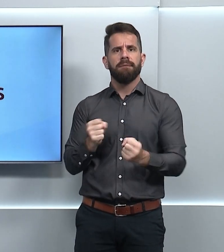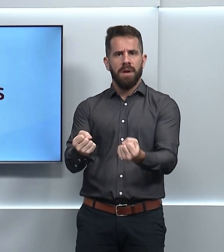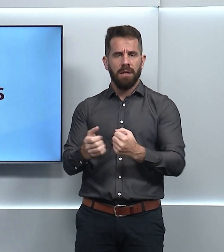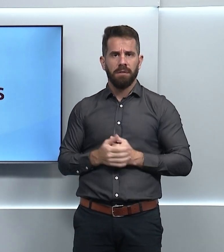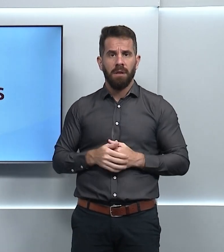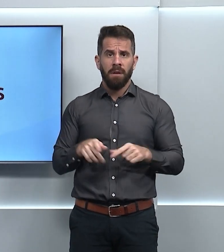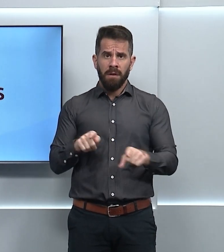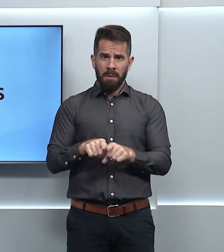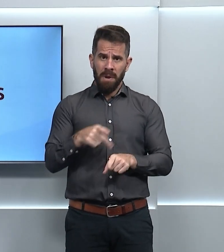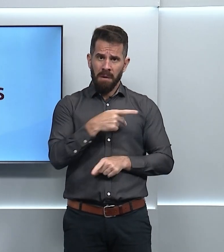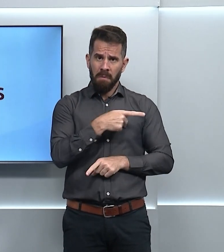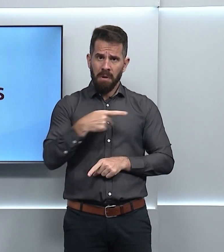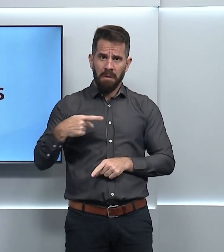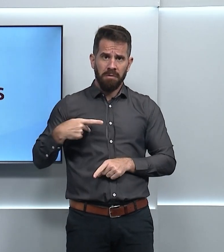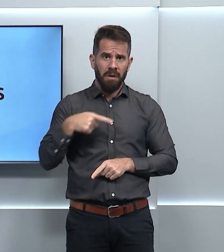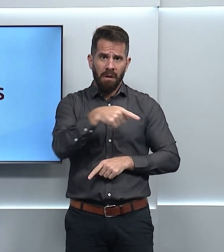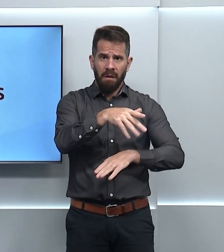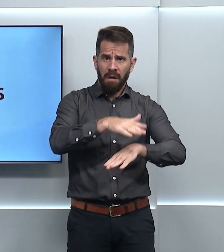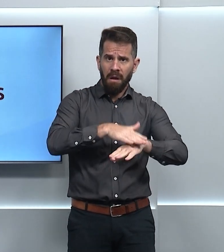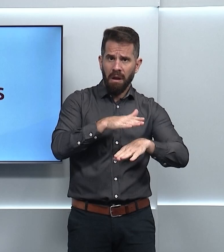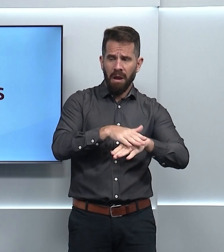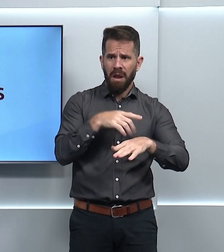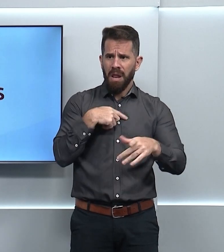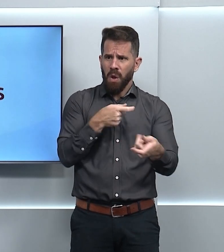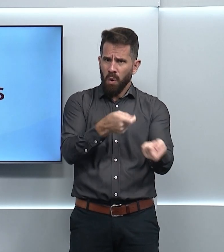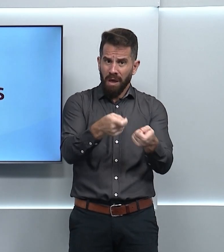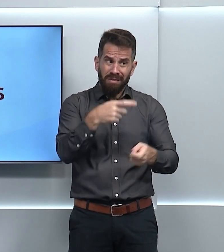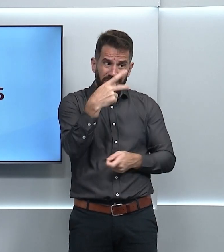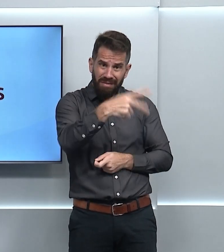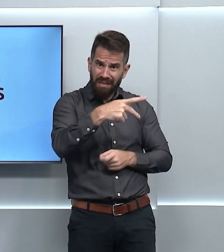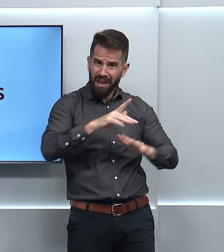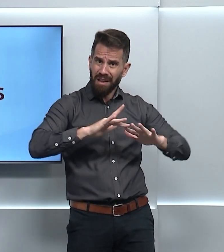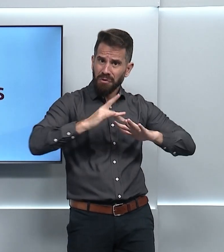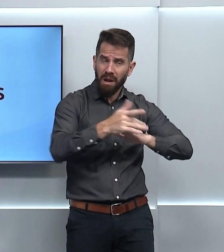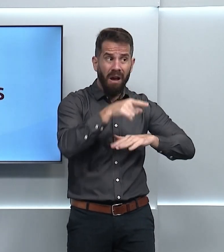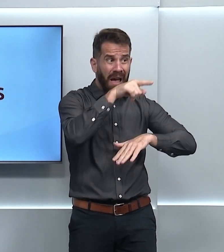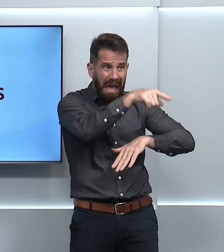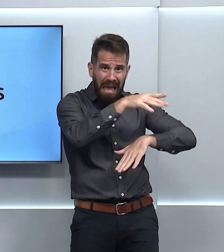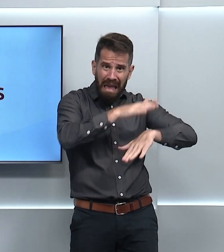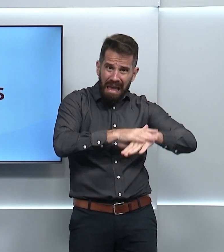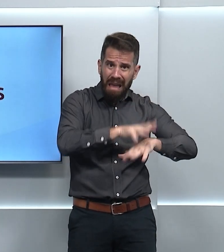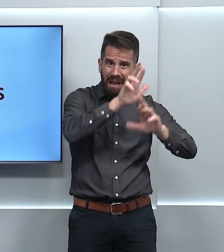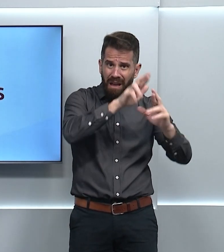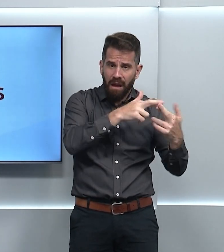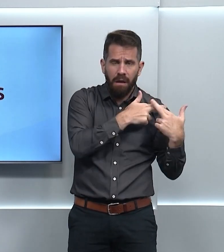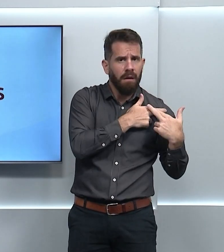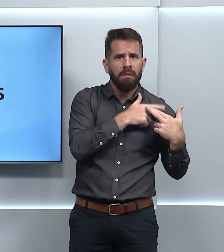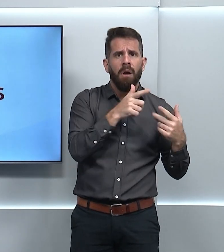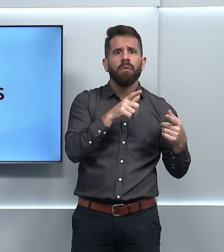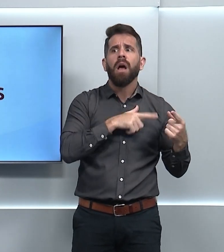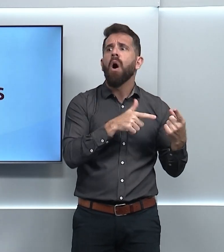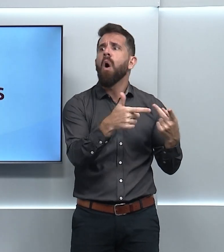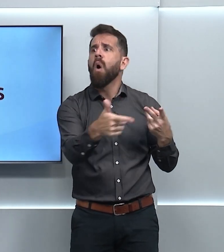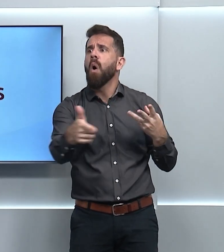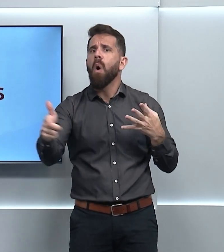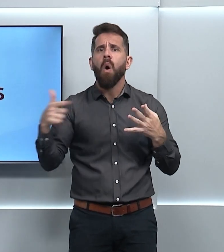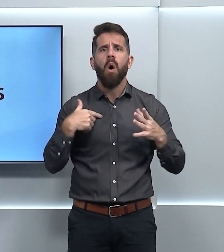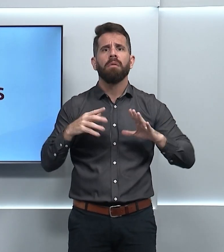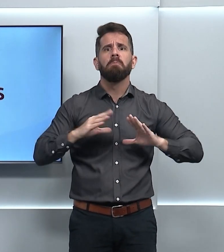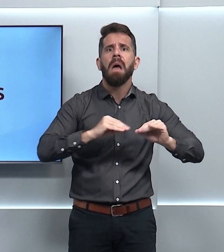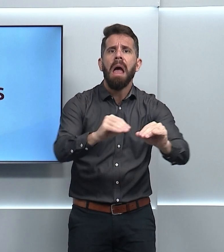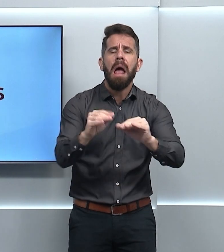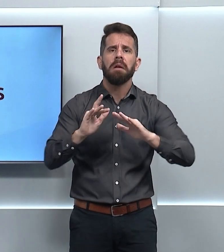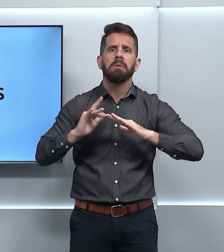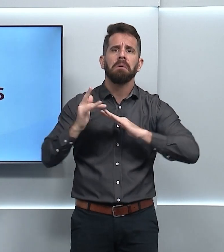pastor não tinha controle das próprias redes sociais e que elas eram controladas por terceiros, que também cuidavam